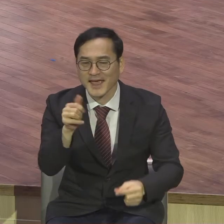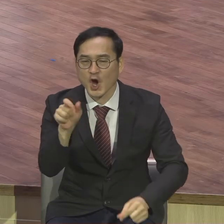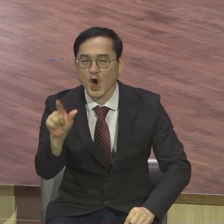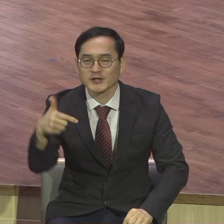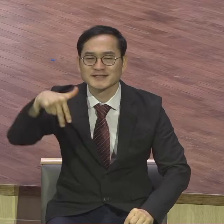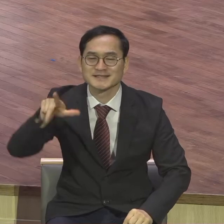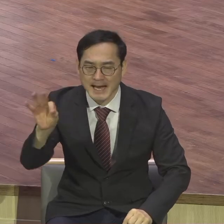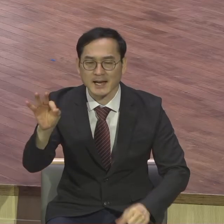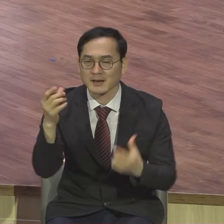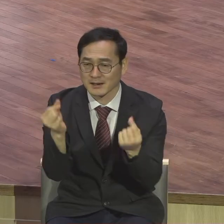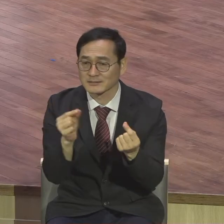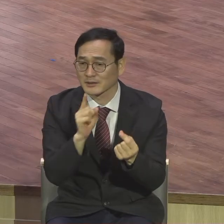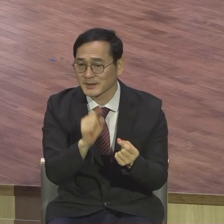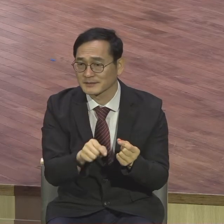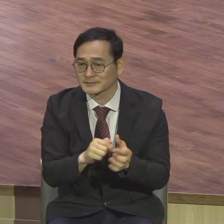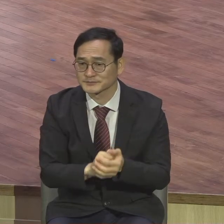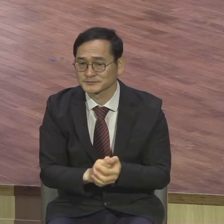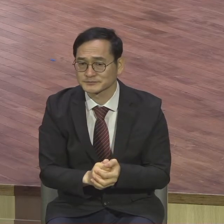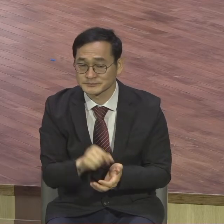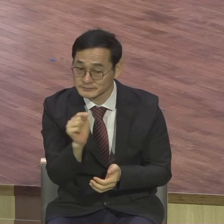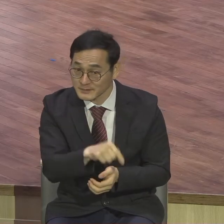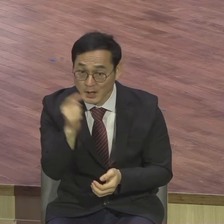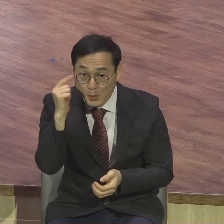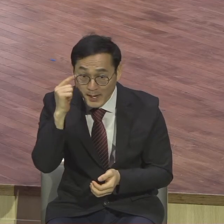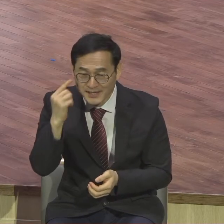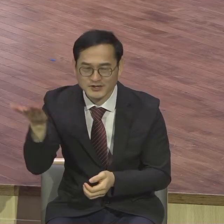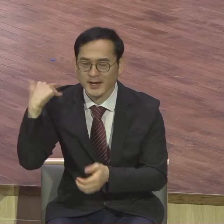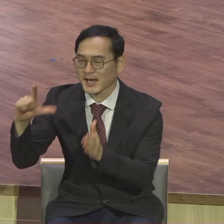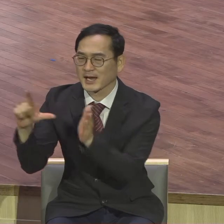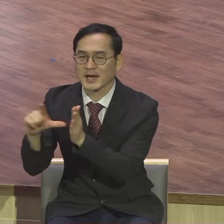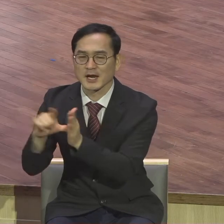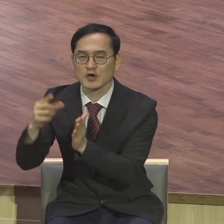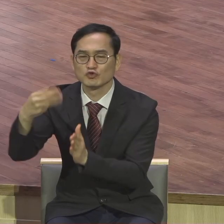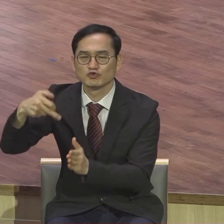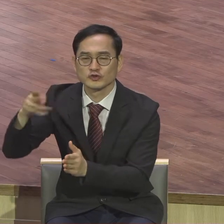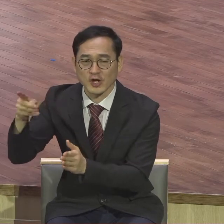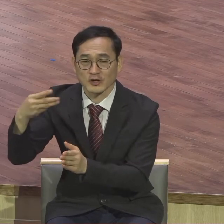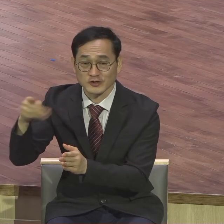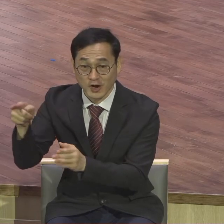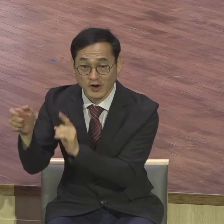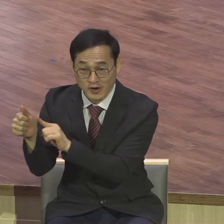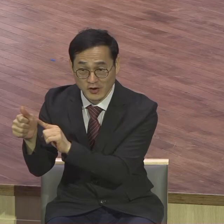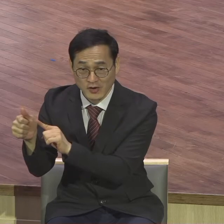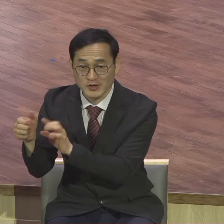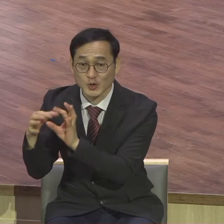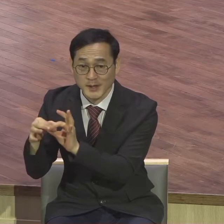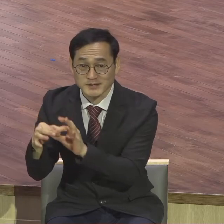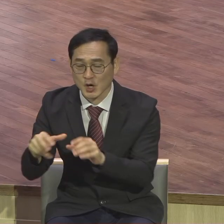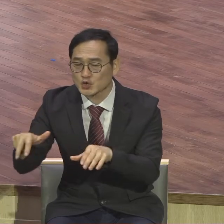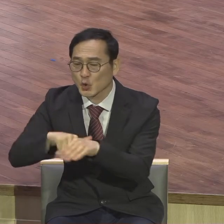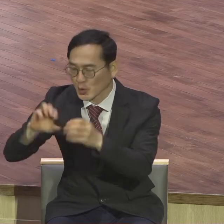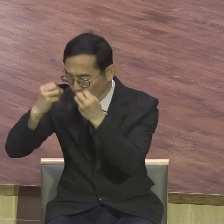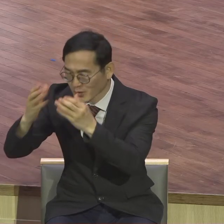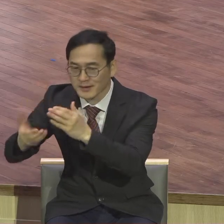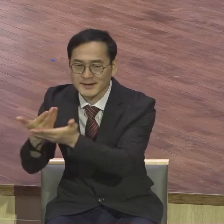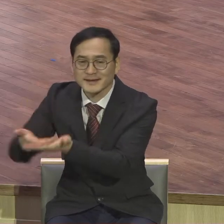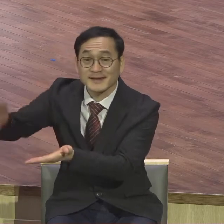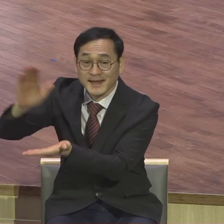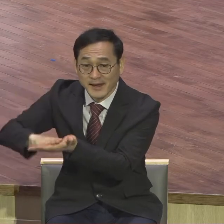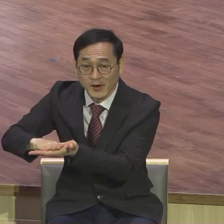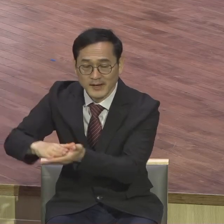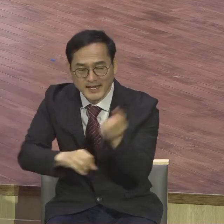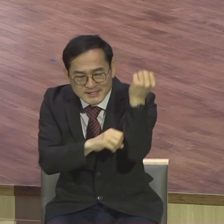종교개혁자 마틴 루트에 의해서 이 갈라디아서가 종교개혁의 근거가 되는